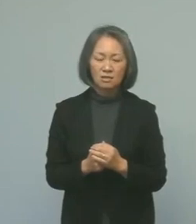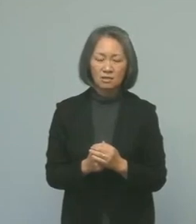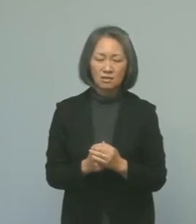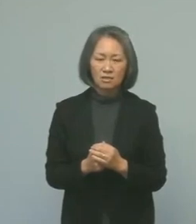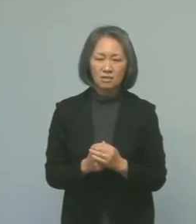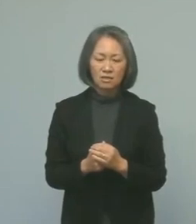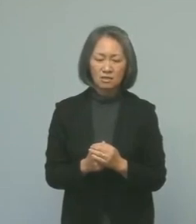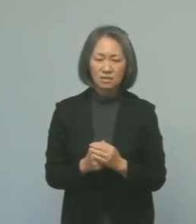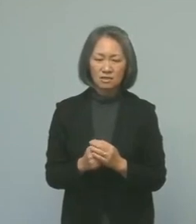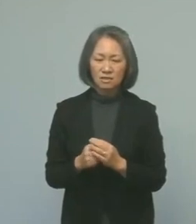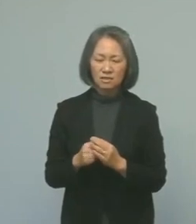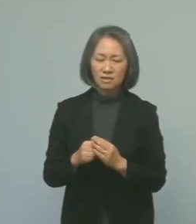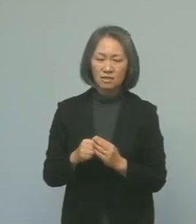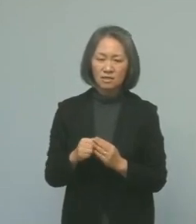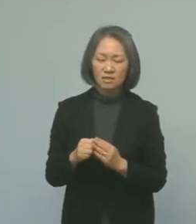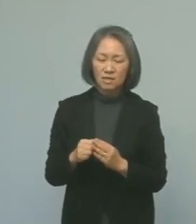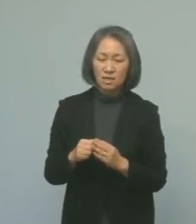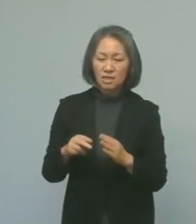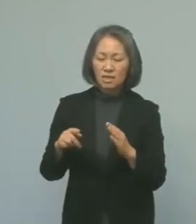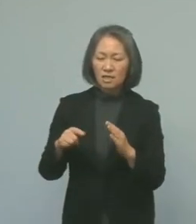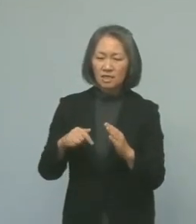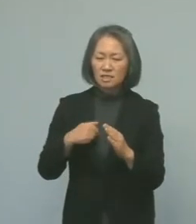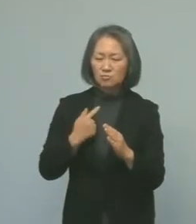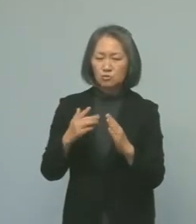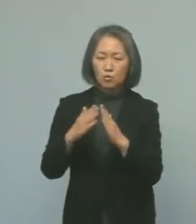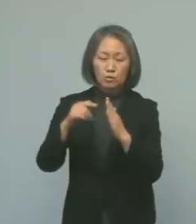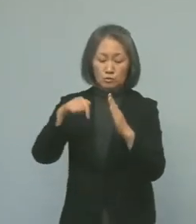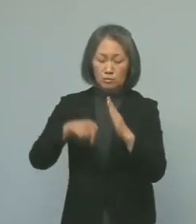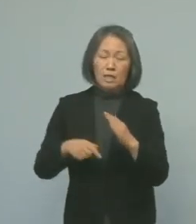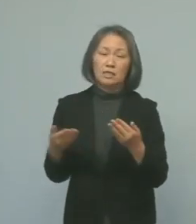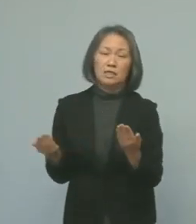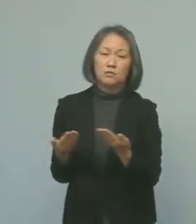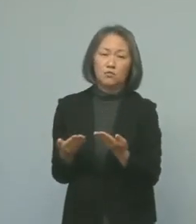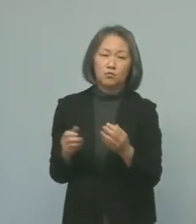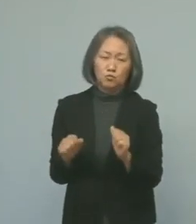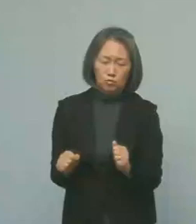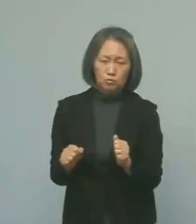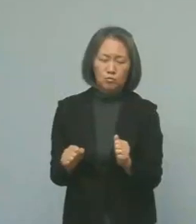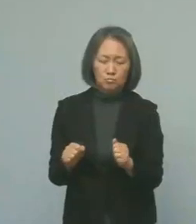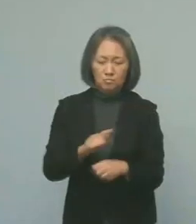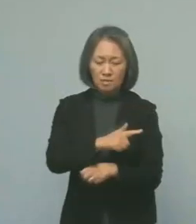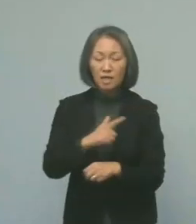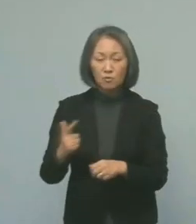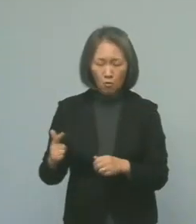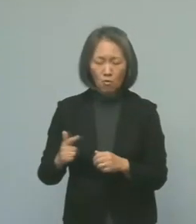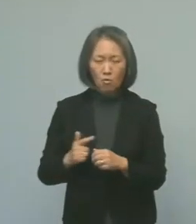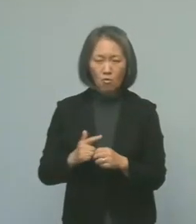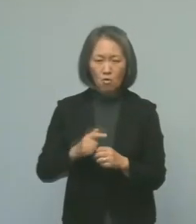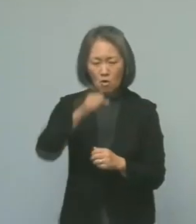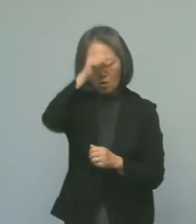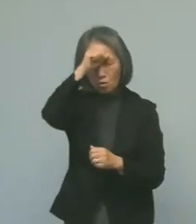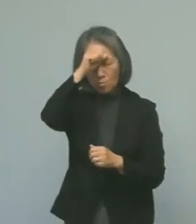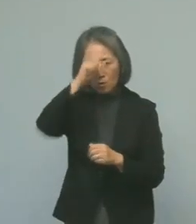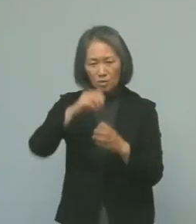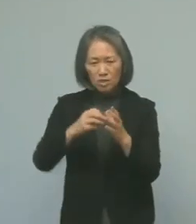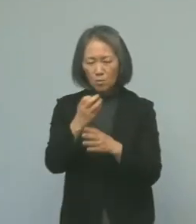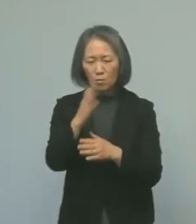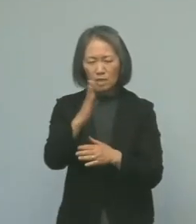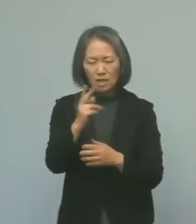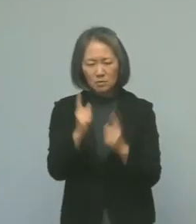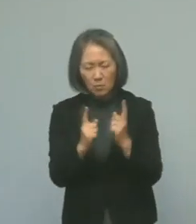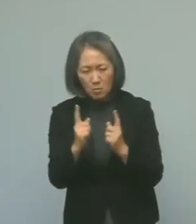自宅待機、在宅勤務といったことで健康観察を行っていただければと思っております